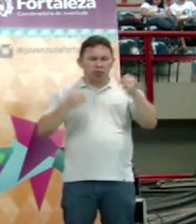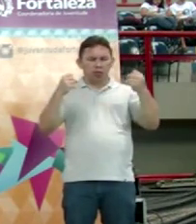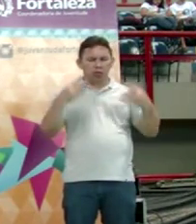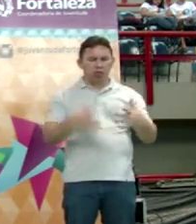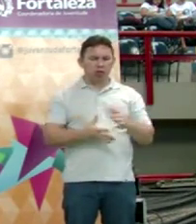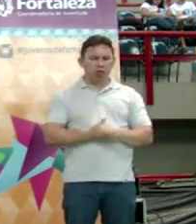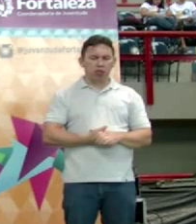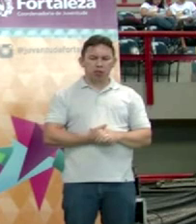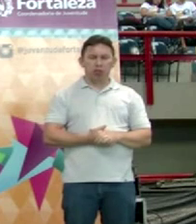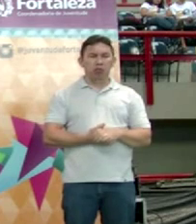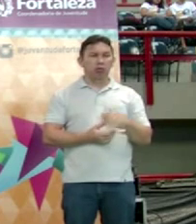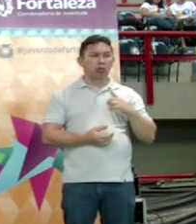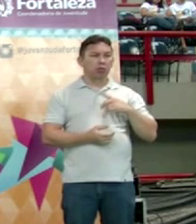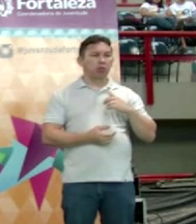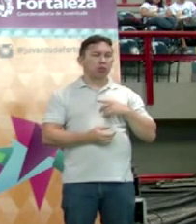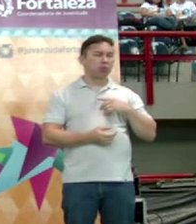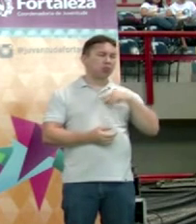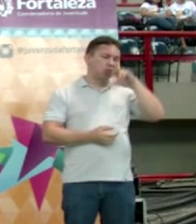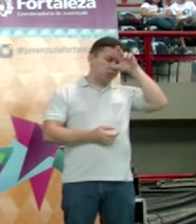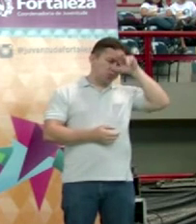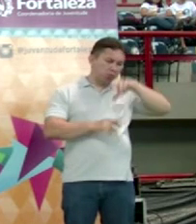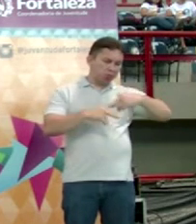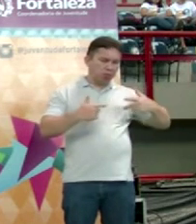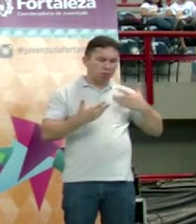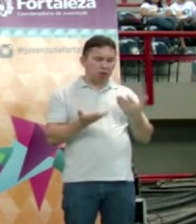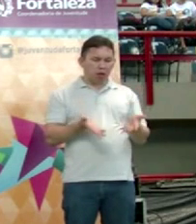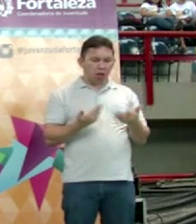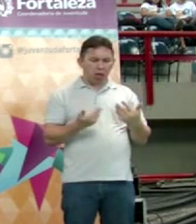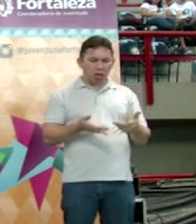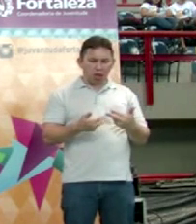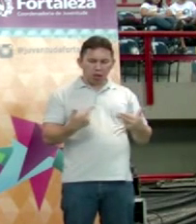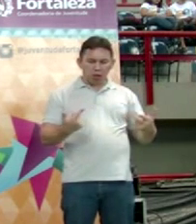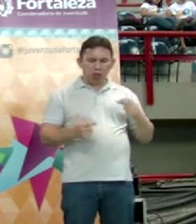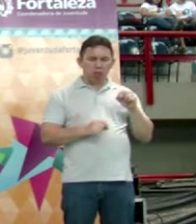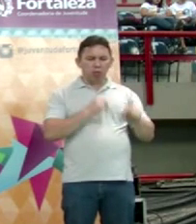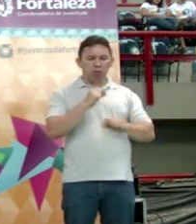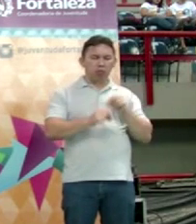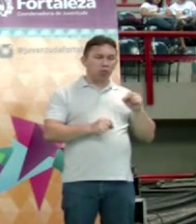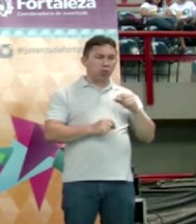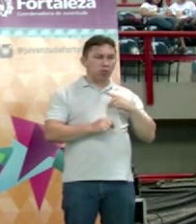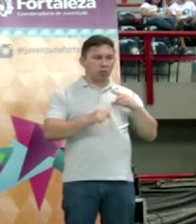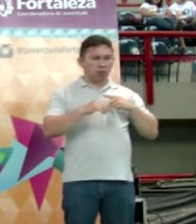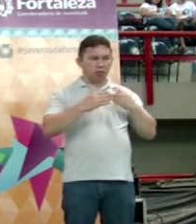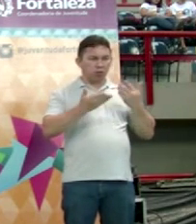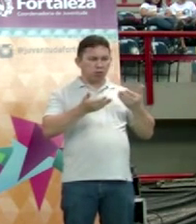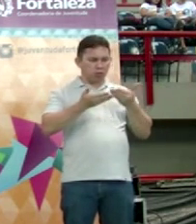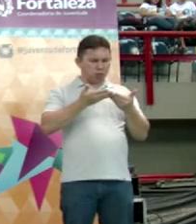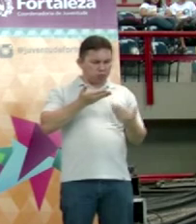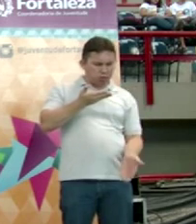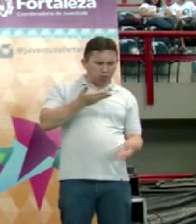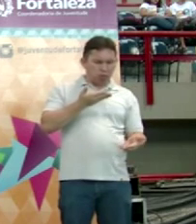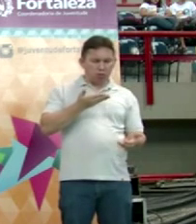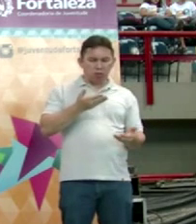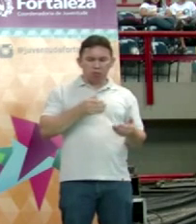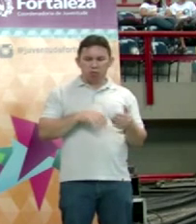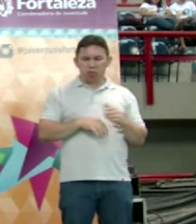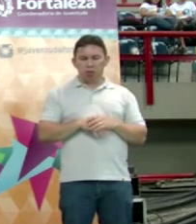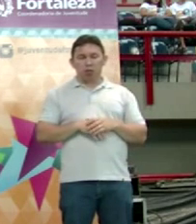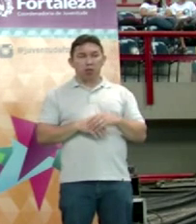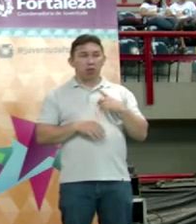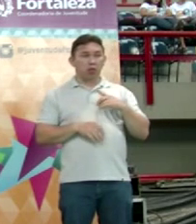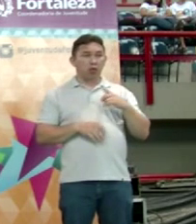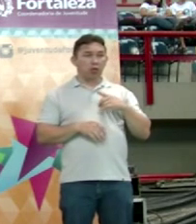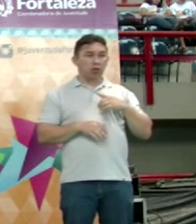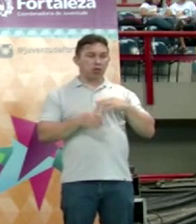falou sobre insetos que andam sobre a água porque são mais densos. Se fossem mais densos, eles não afundariam? É lógico que se ele for